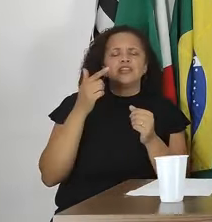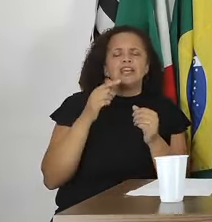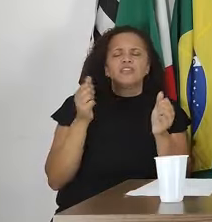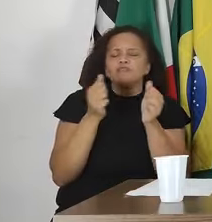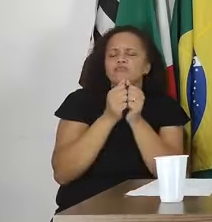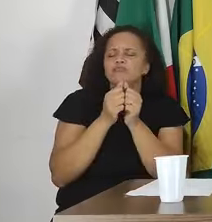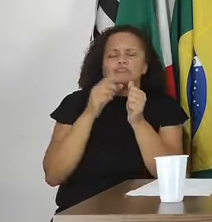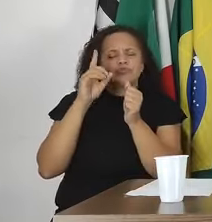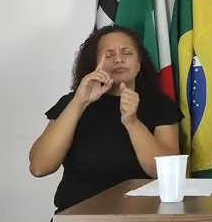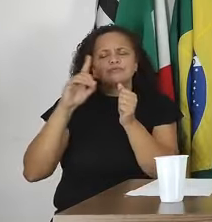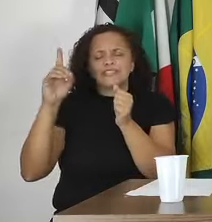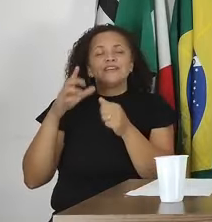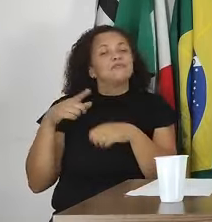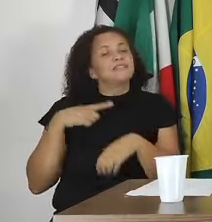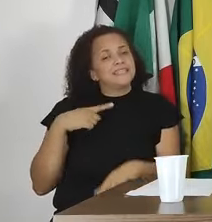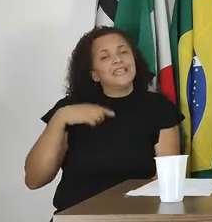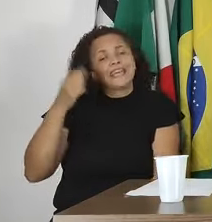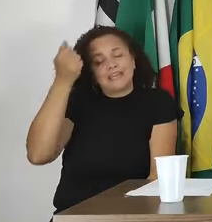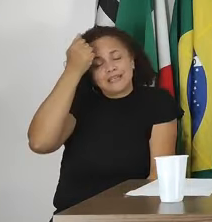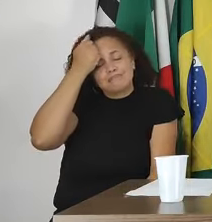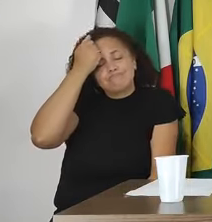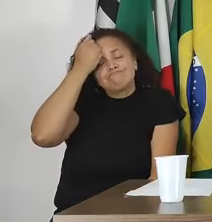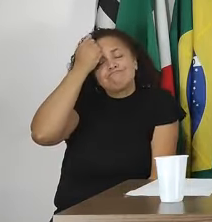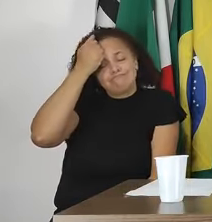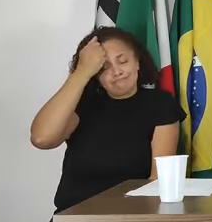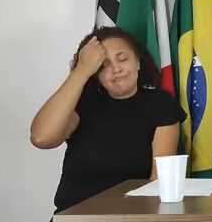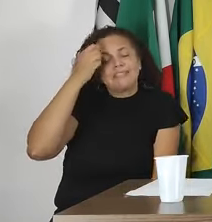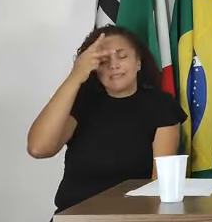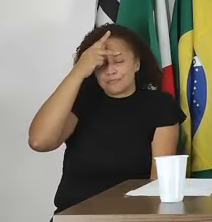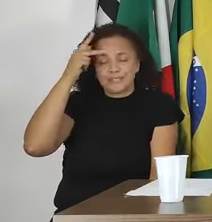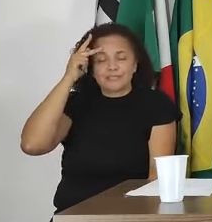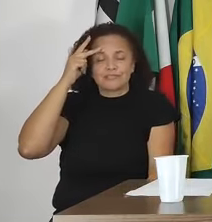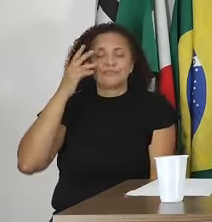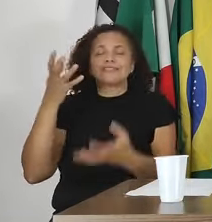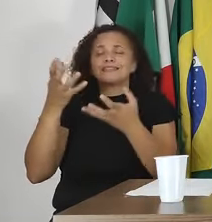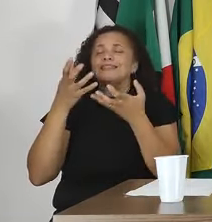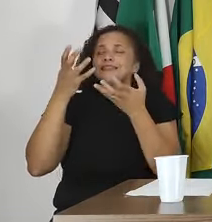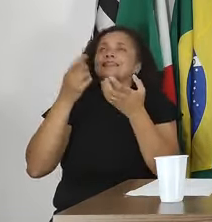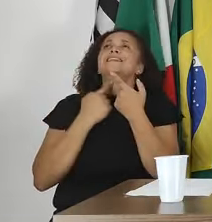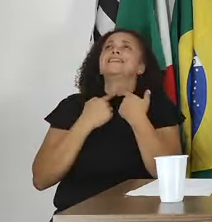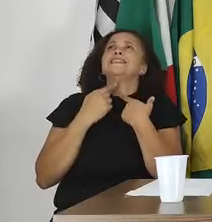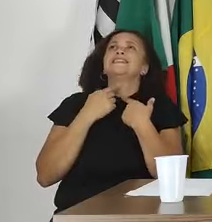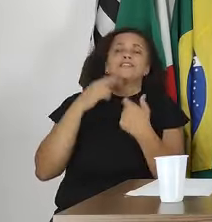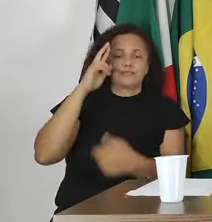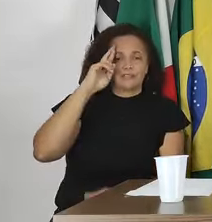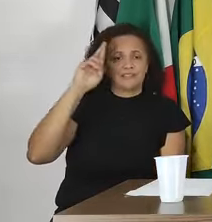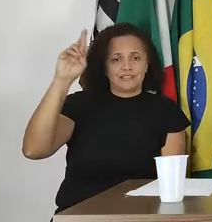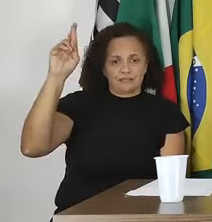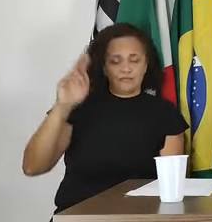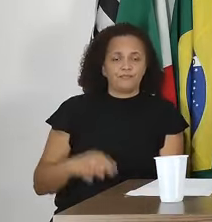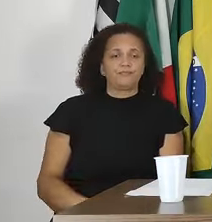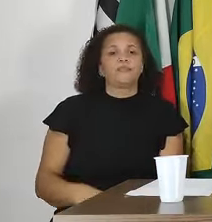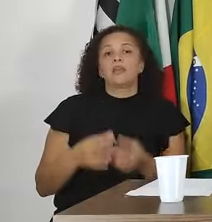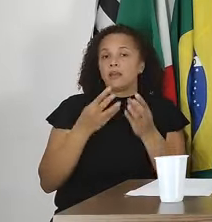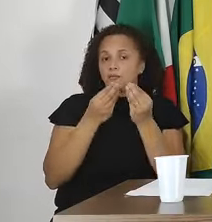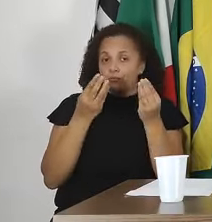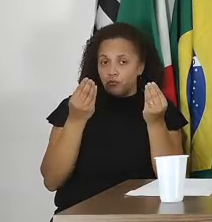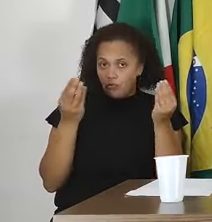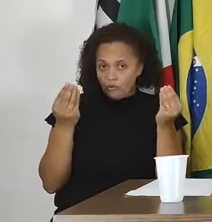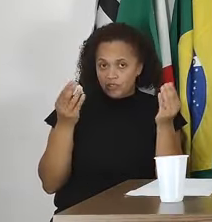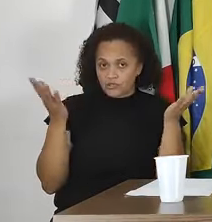ele possa buscar realmente o Senhor e se arrepender daquilo. Muitos hoje estão aqui, né? Porque